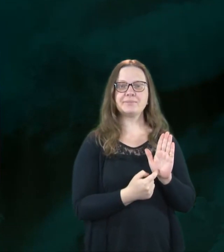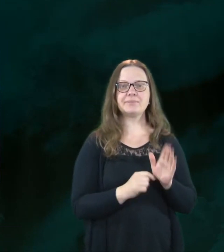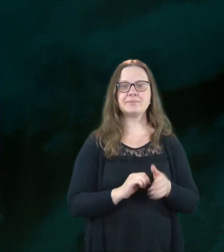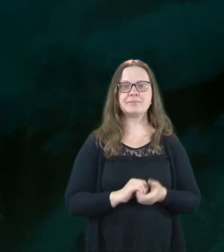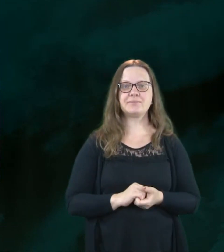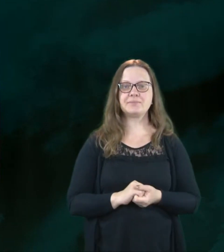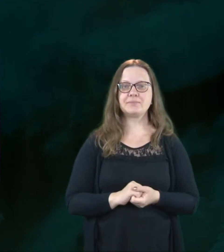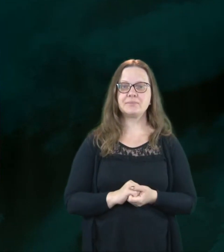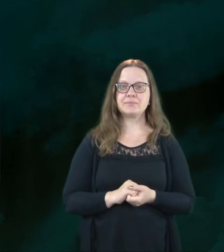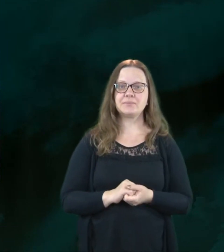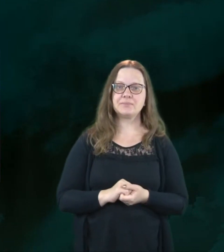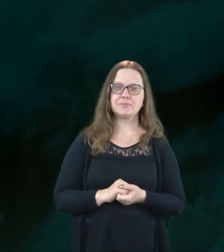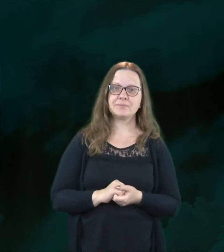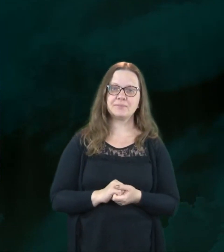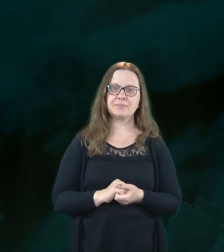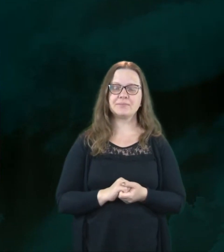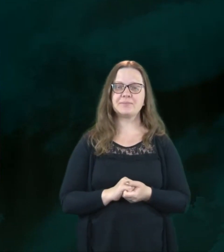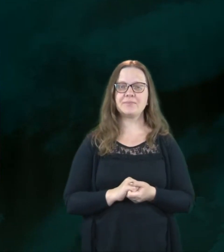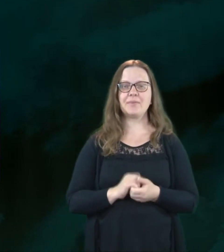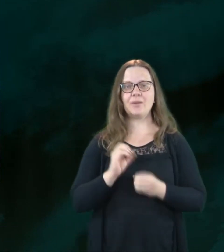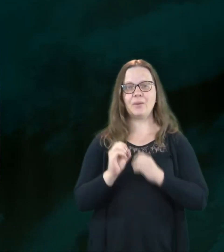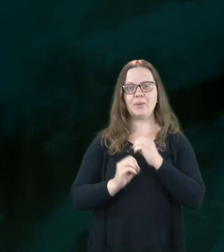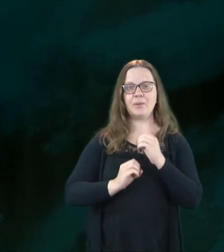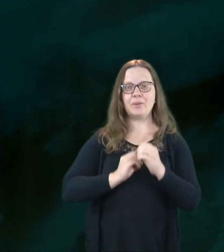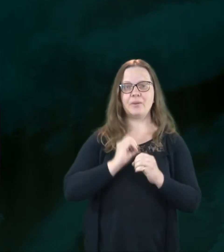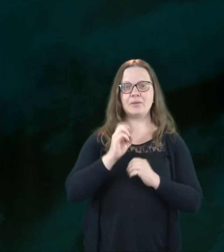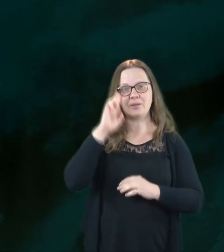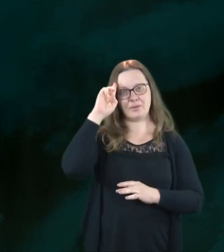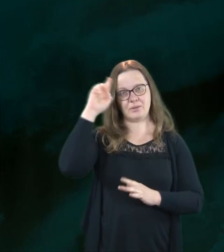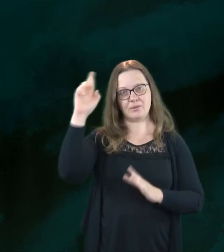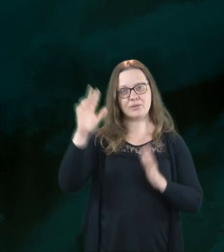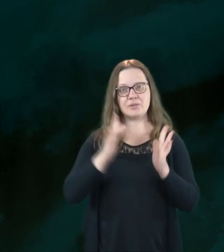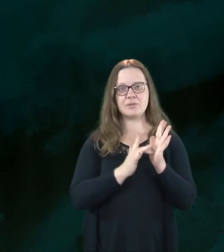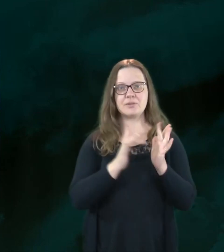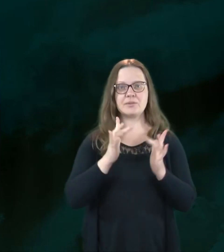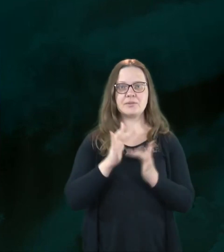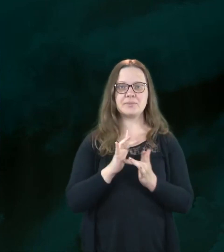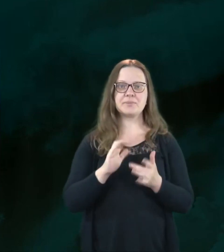10, ó Senhor Jesus, vamos lá,